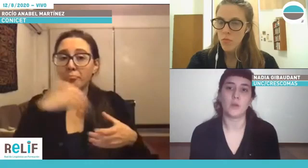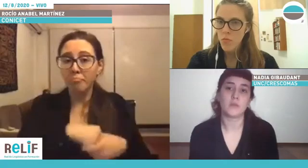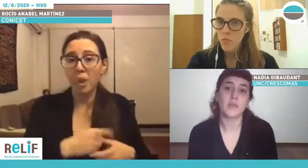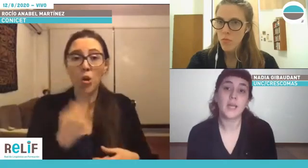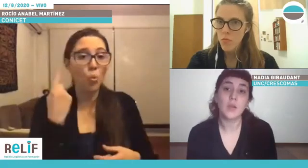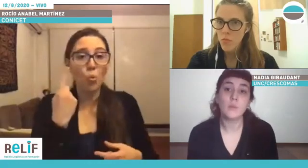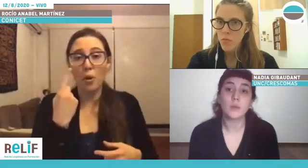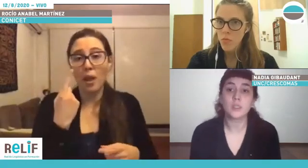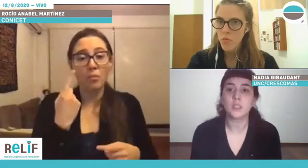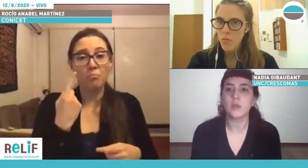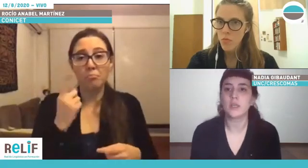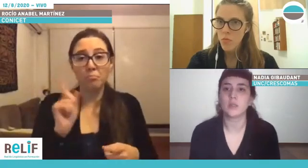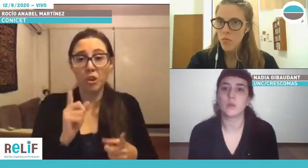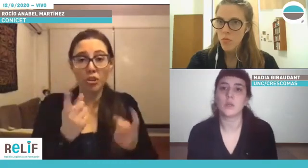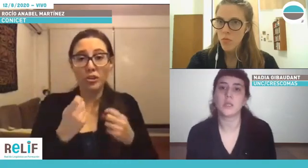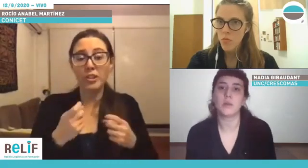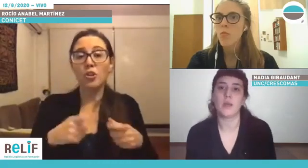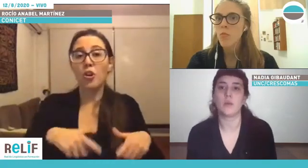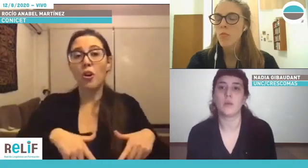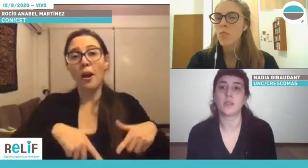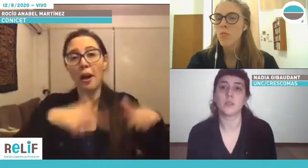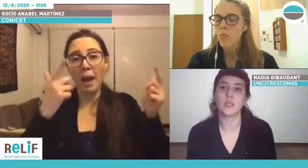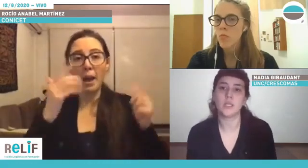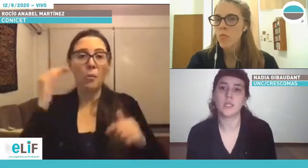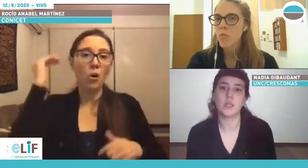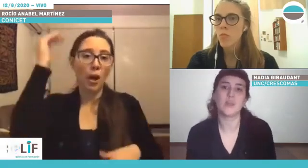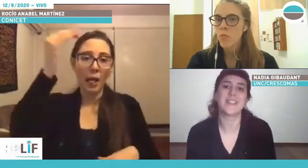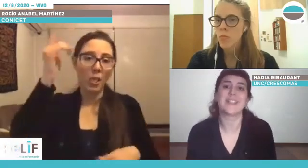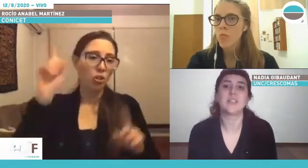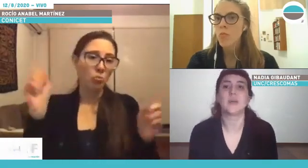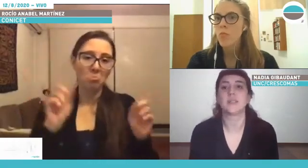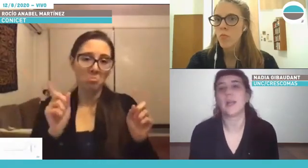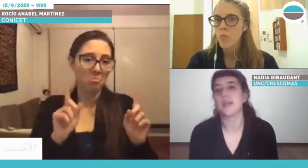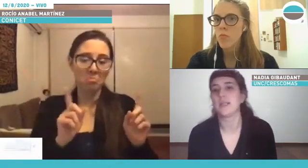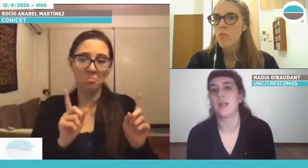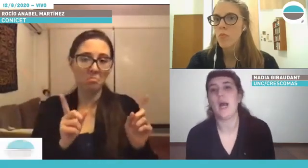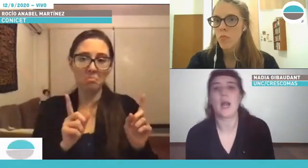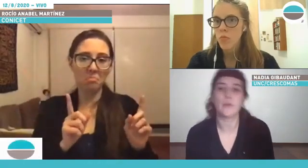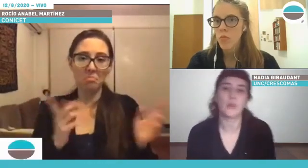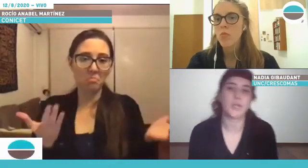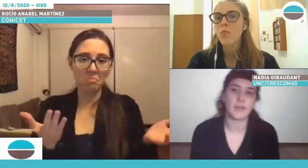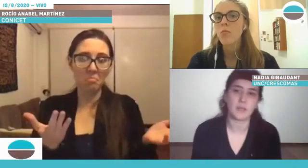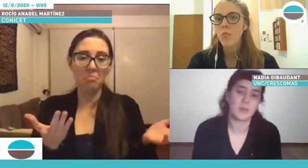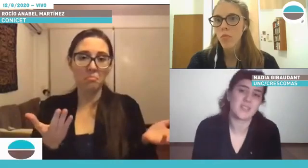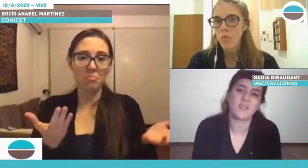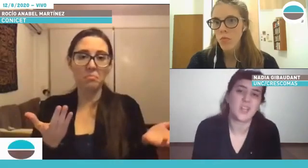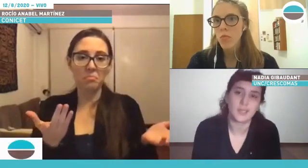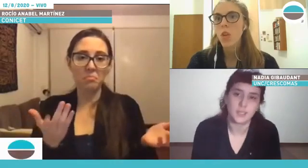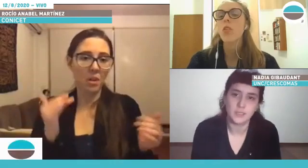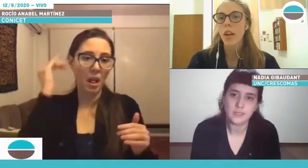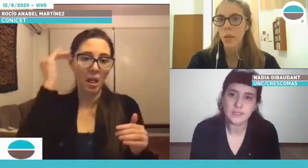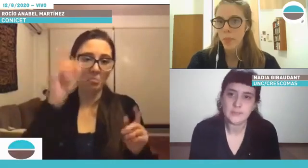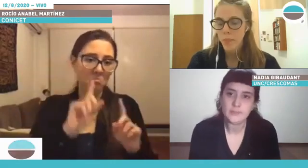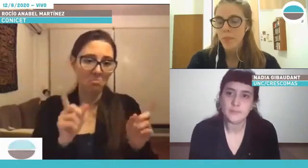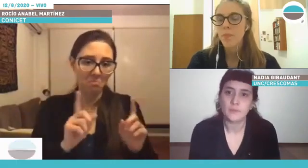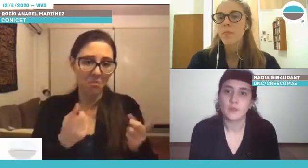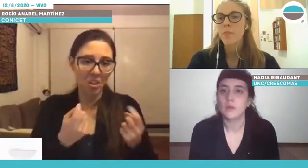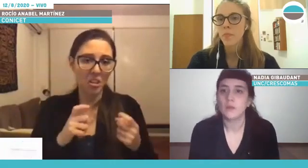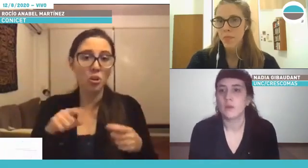puedo modificarlo un poquito e incluir en una sola seña. No necesito hacer árbol grande, no hace falta.